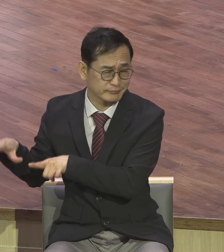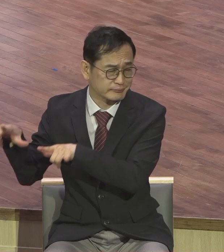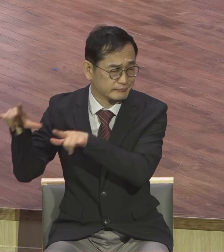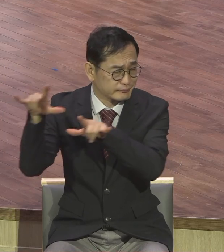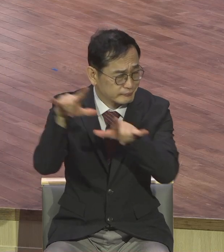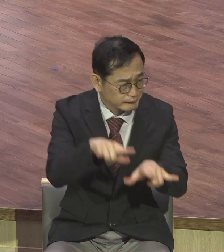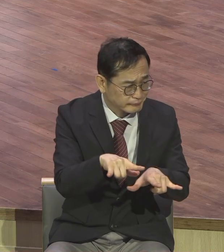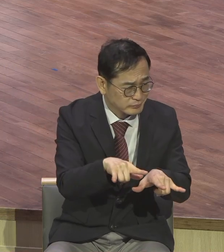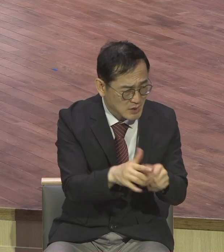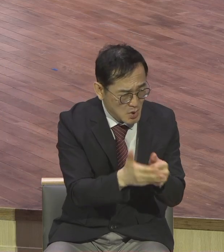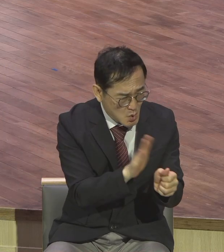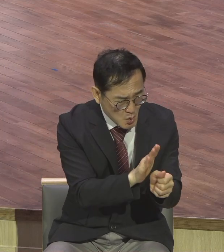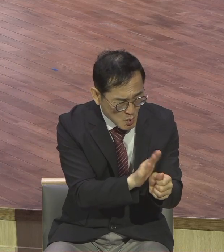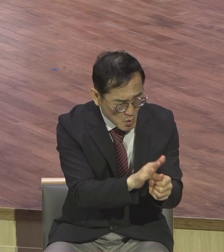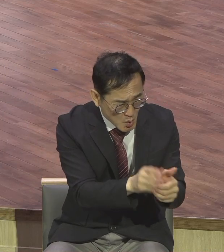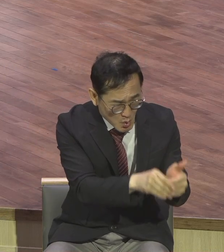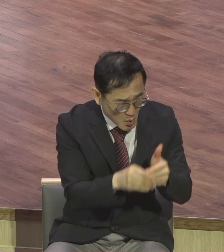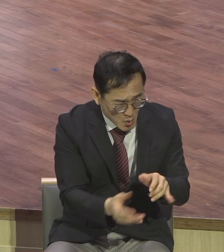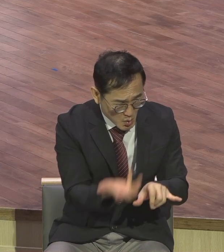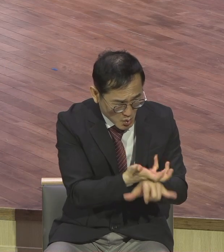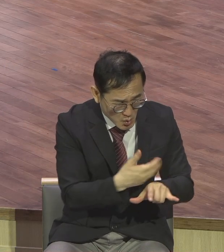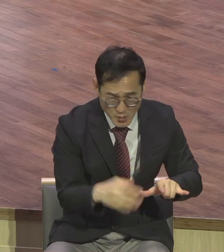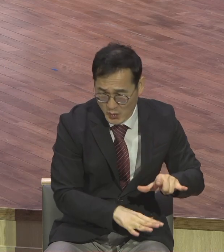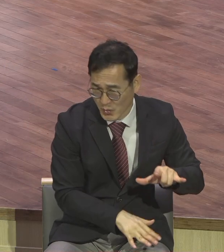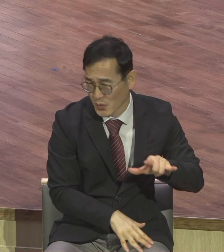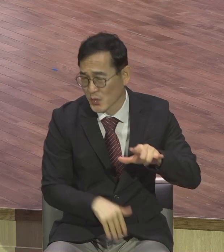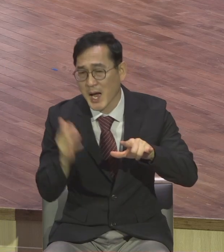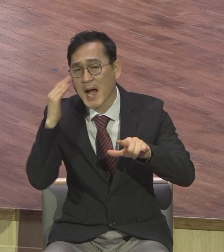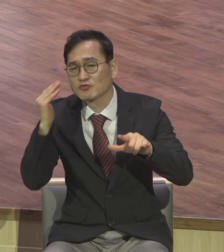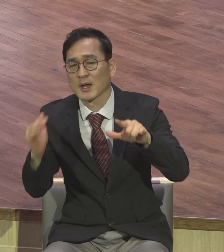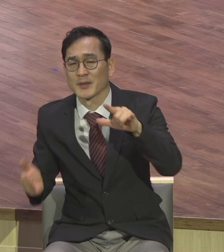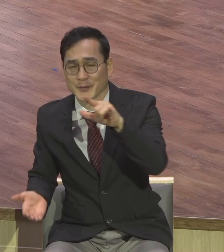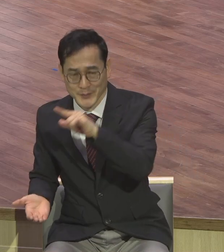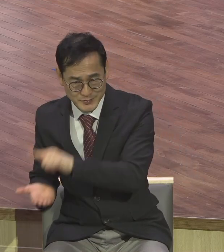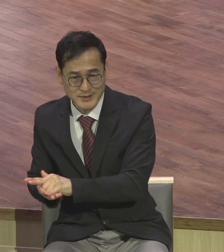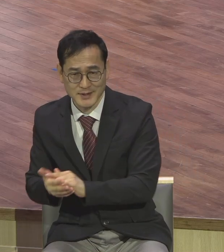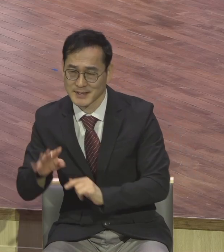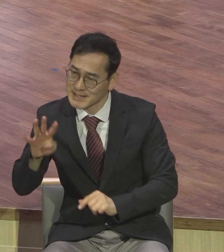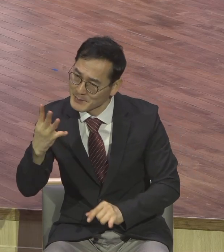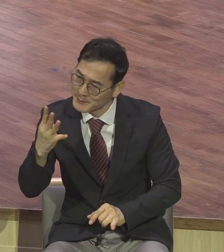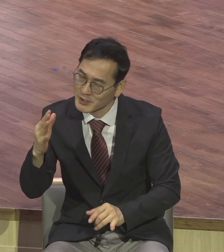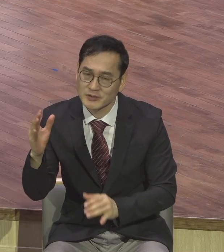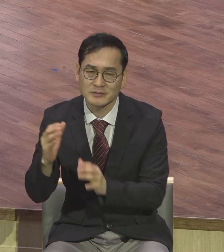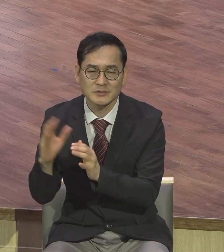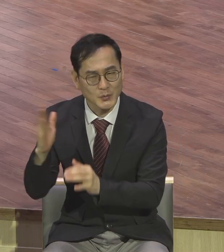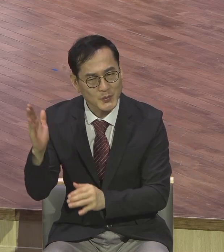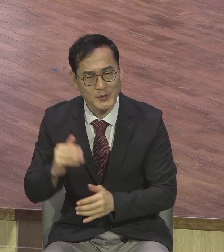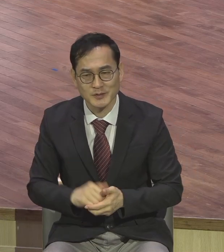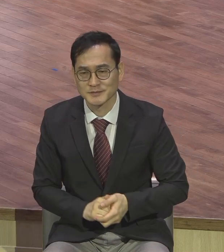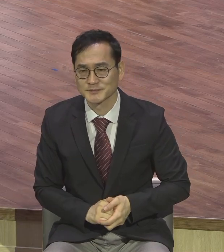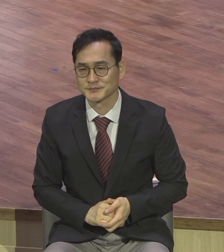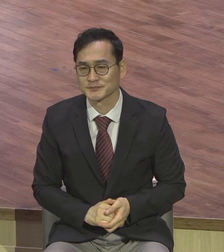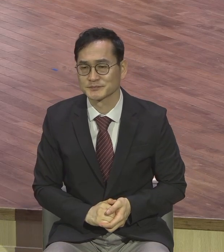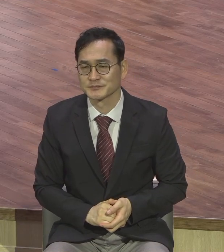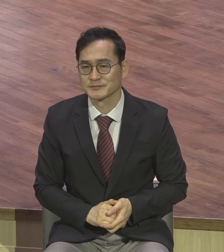국내를 잘 안전하게 거의 400명을 다 데려왔지요. 긴박했던 국내